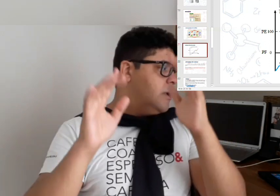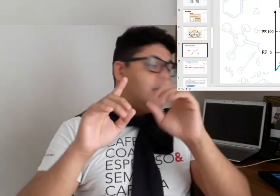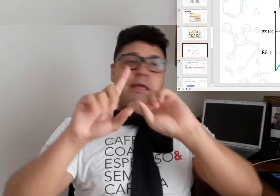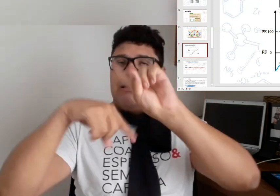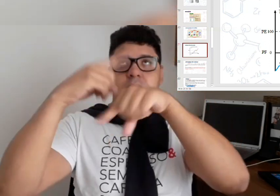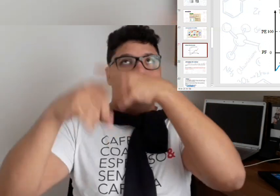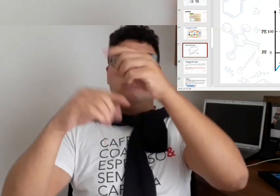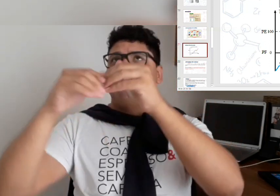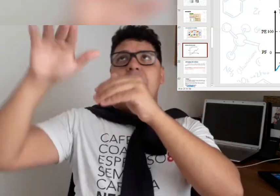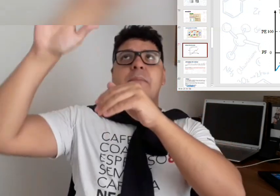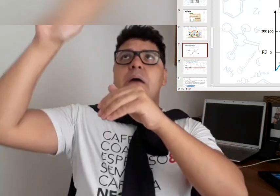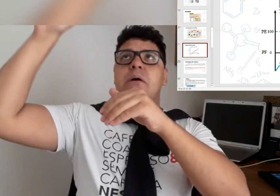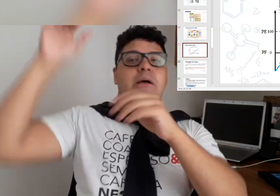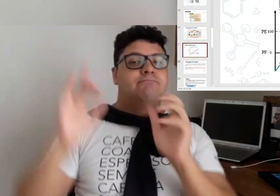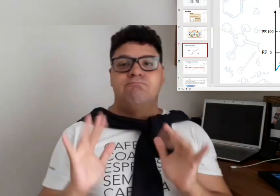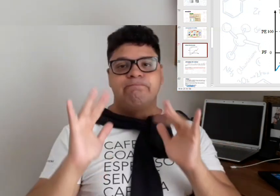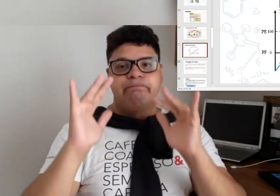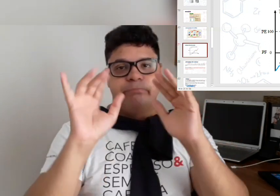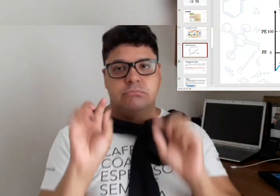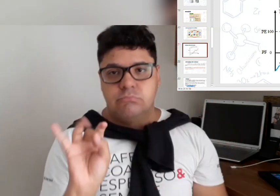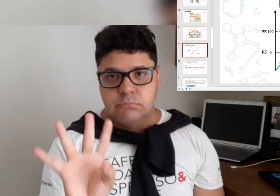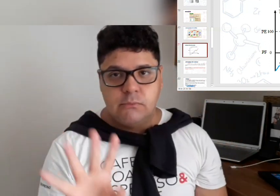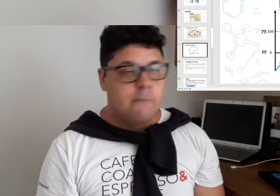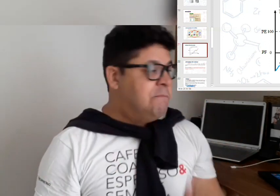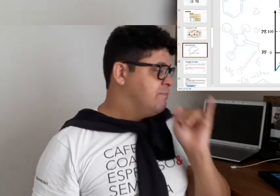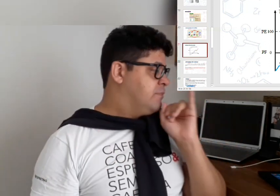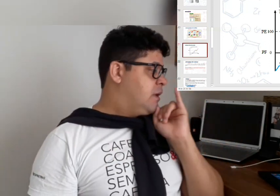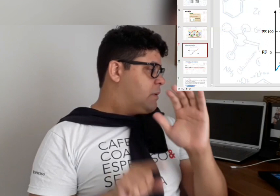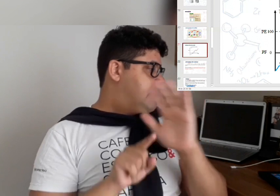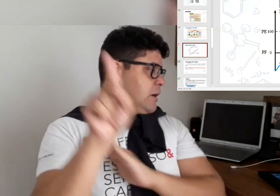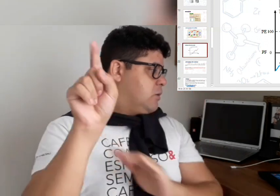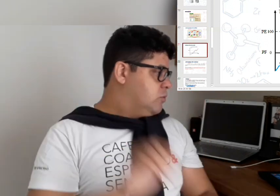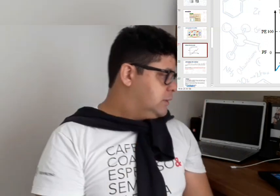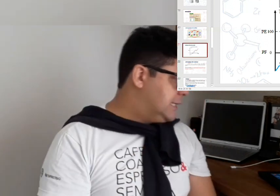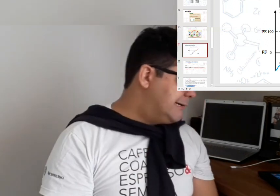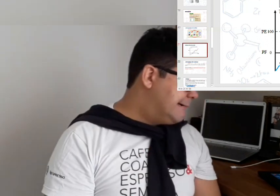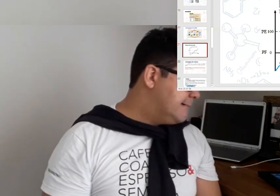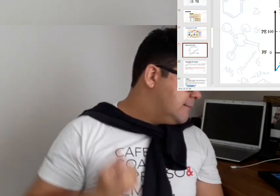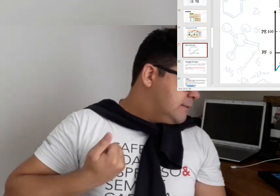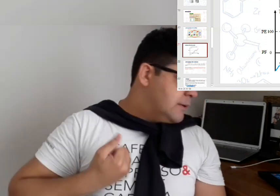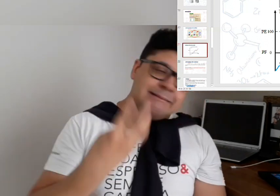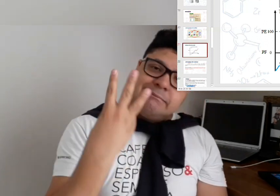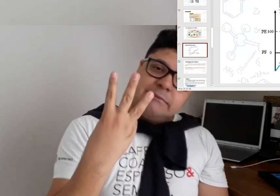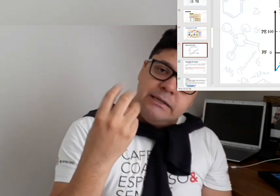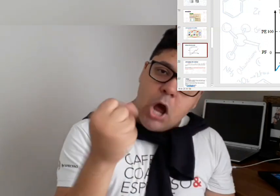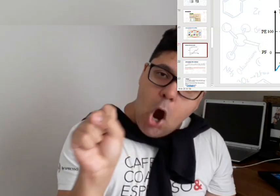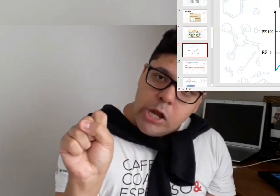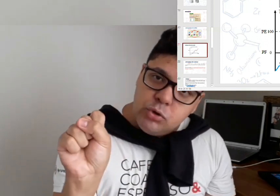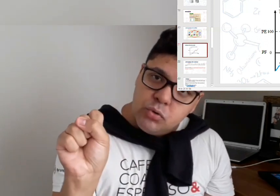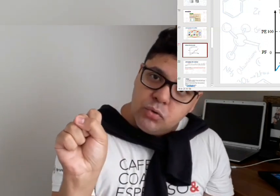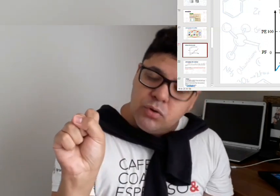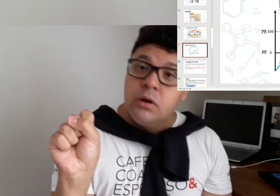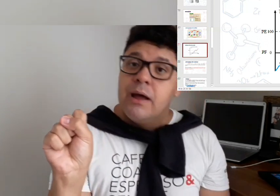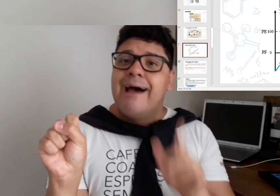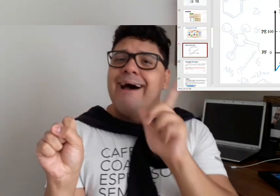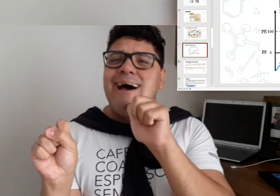é só vapor. Então, se eu perguntar assim, ó, em 38 graus, a água está em que estado físico? 38